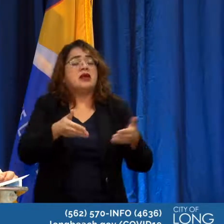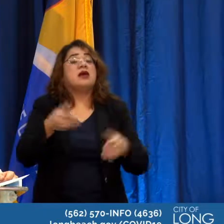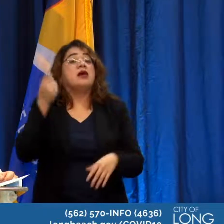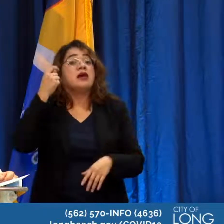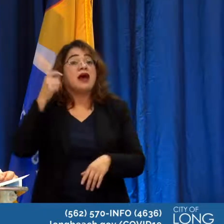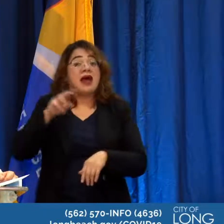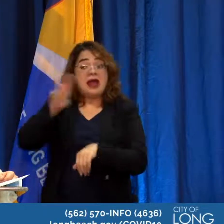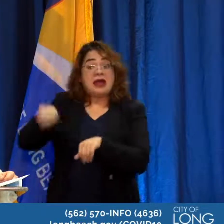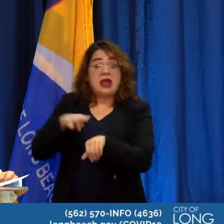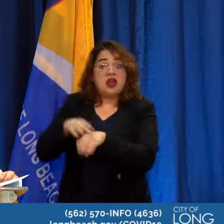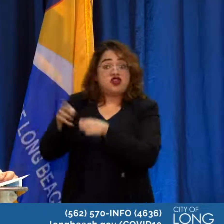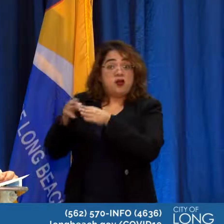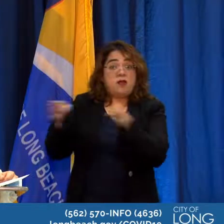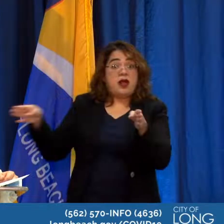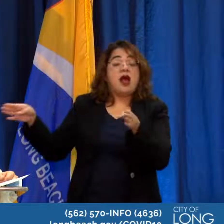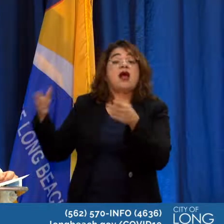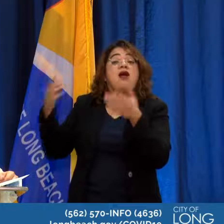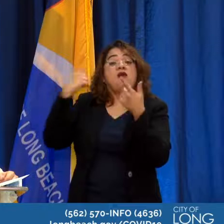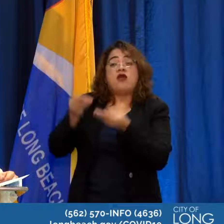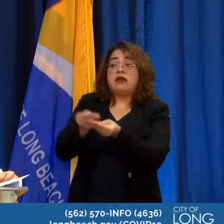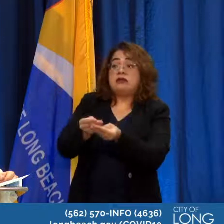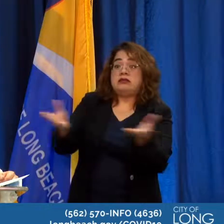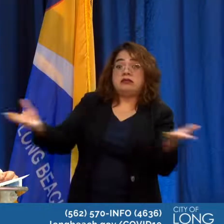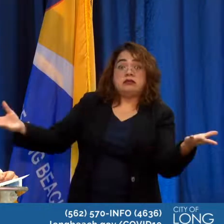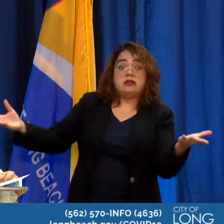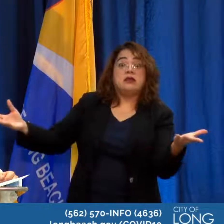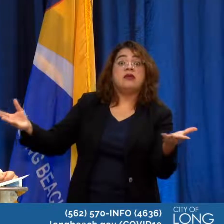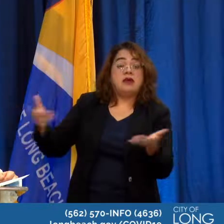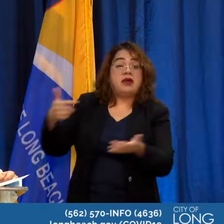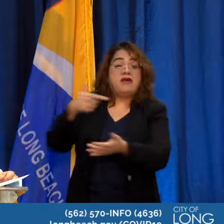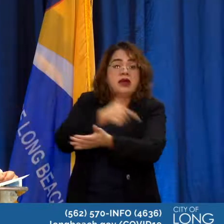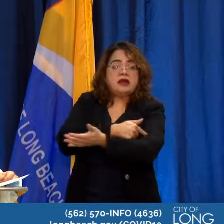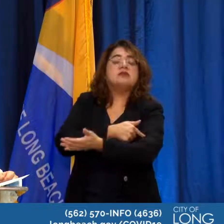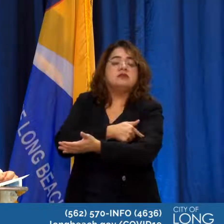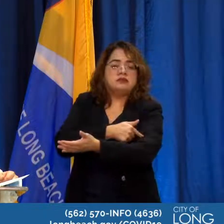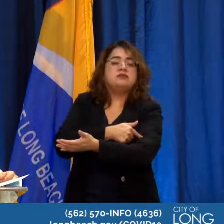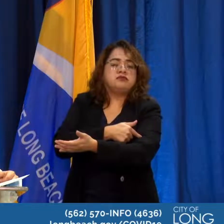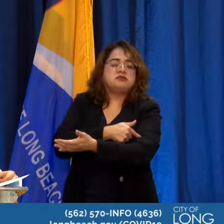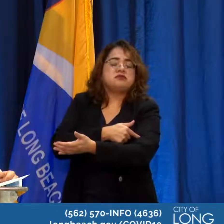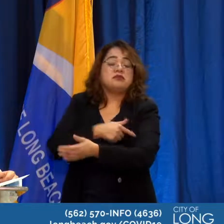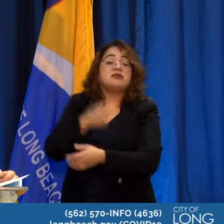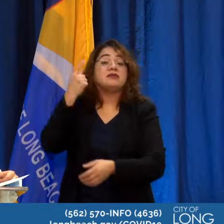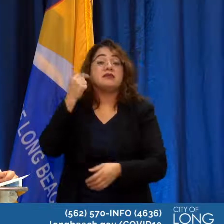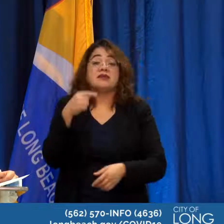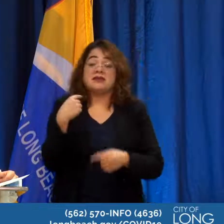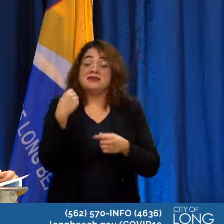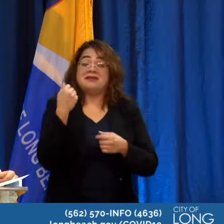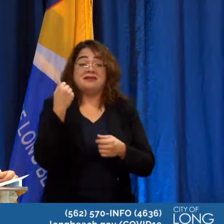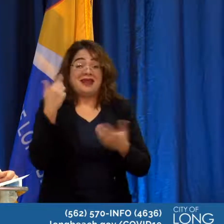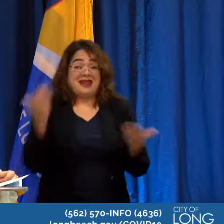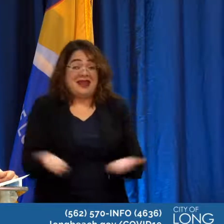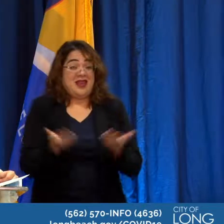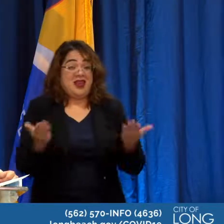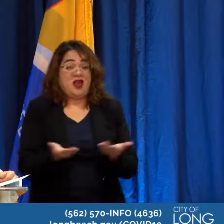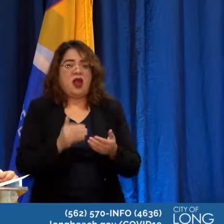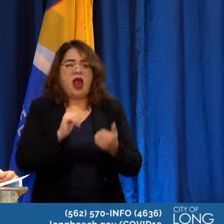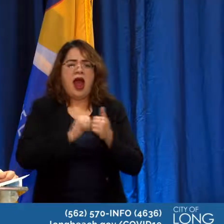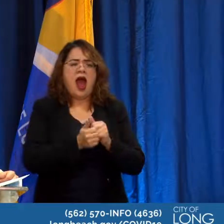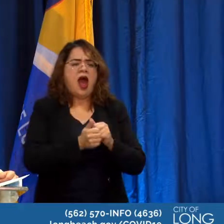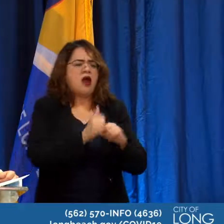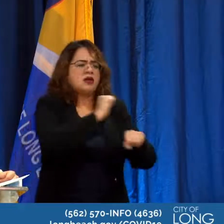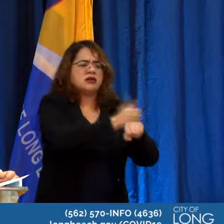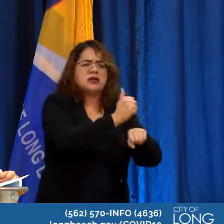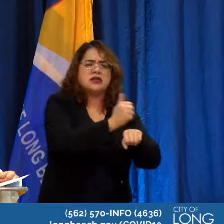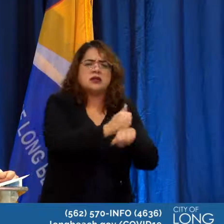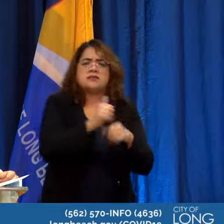nacional para dispensar vacunas. La planificación local ha estado en marcha durante varios meses. Nuestro equipo